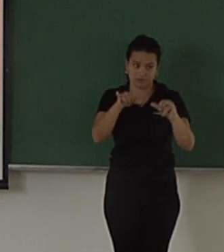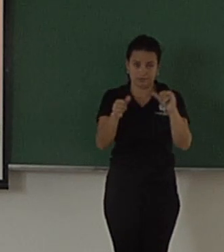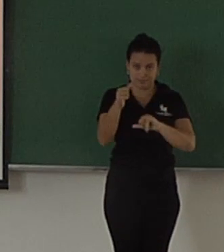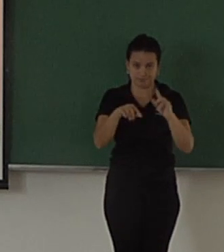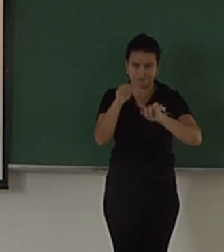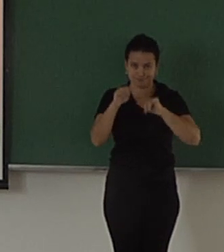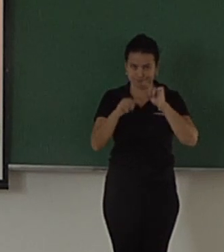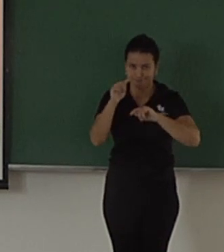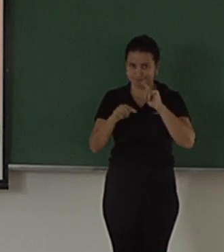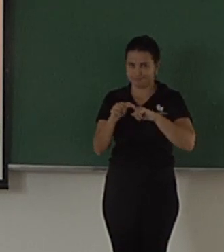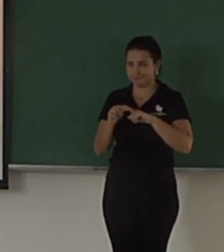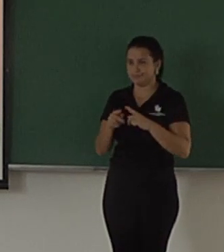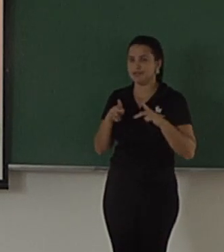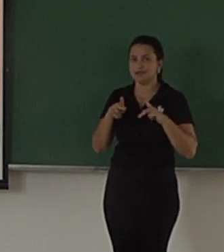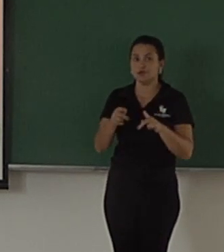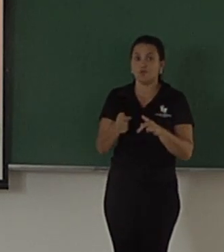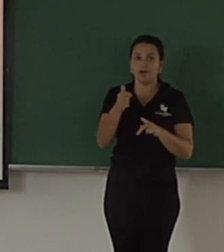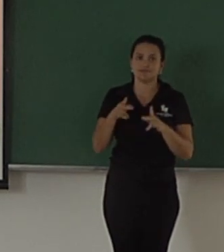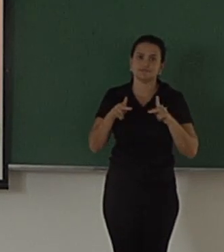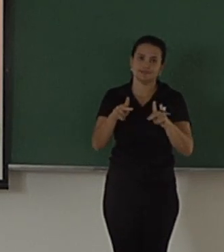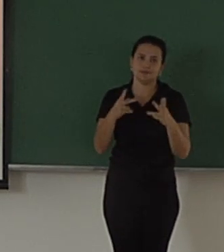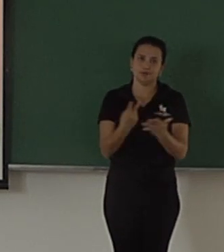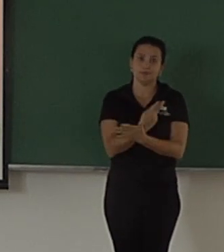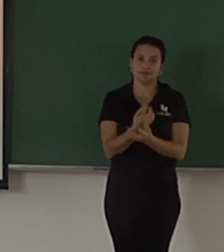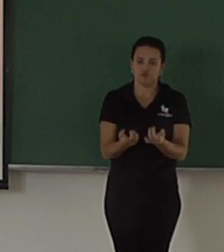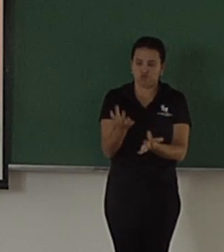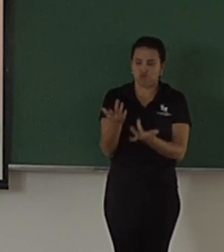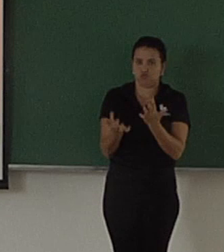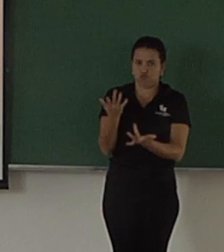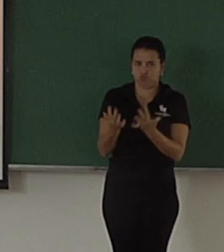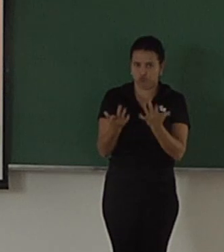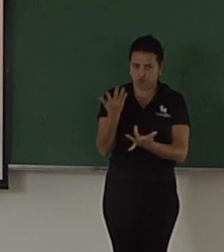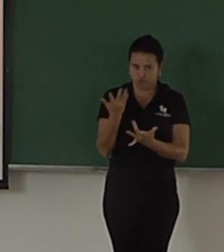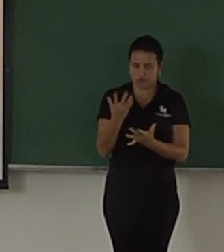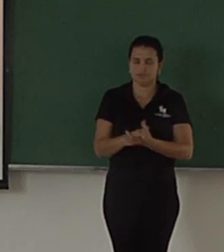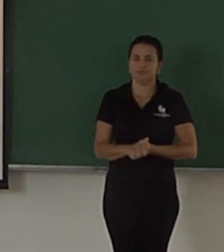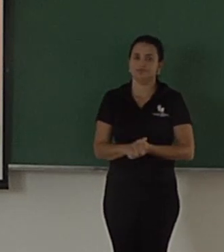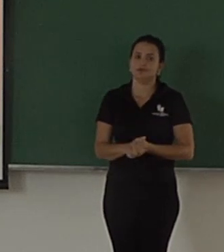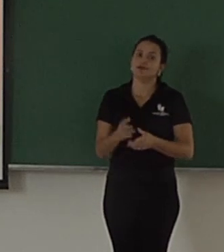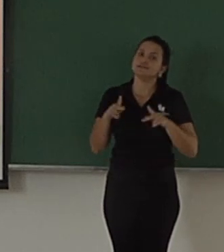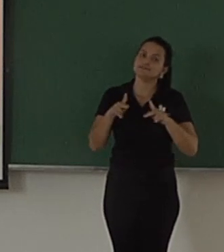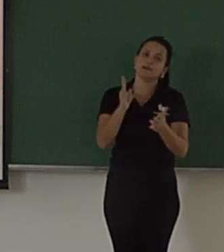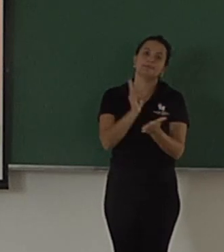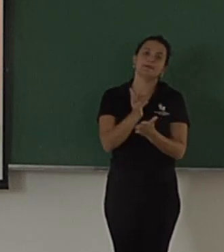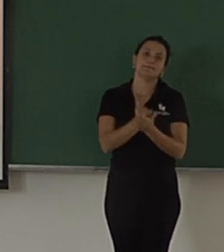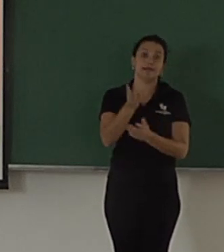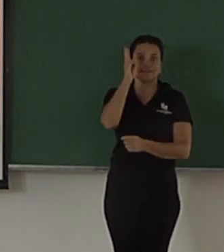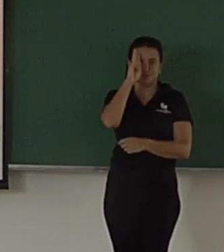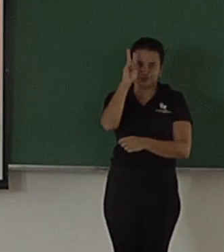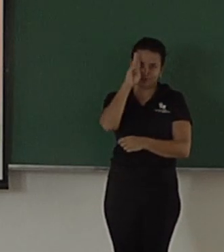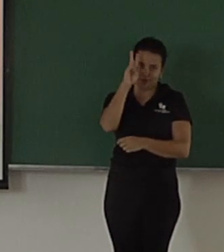Na grande maioria, ela é causada por chamas, e a história sempre se repete. Vocês vão ver a gente que